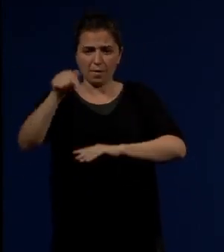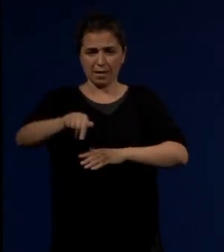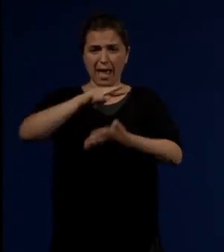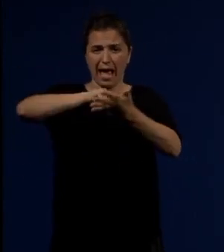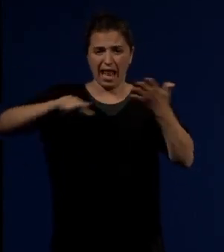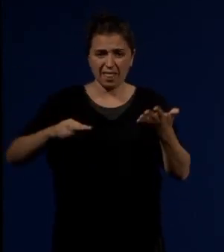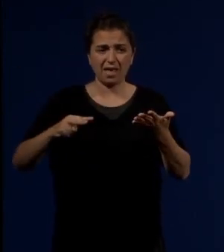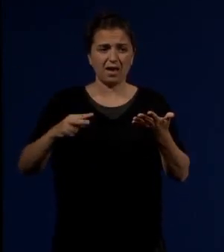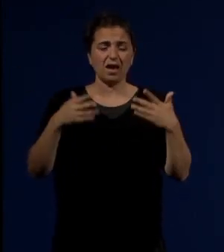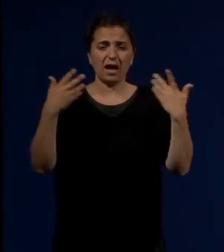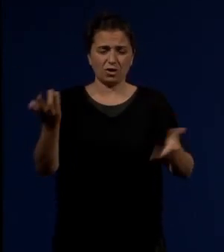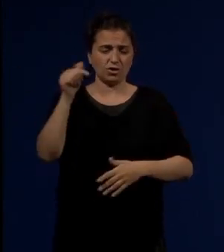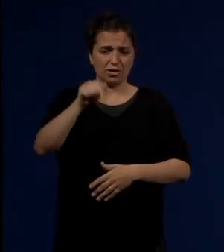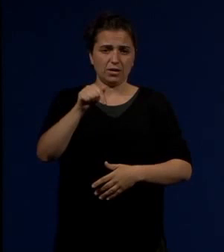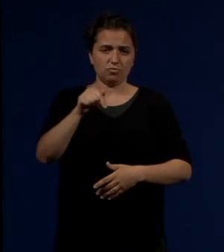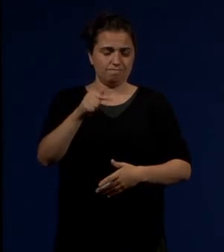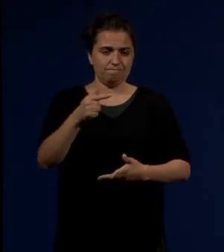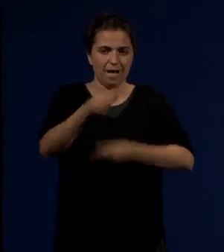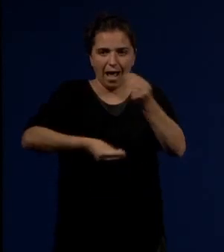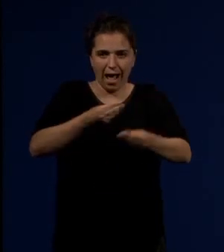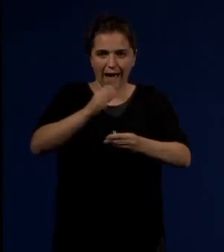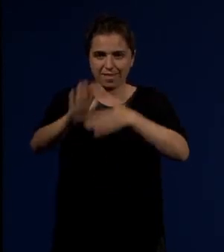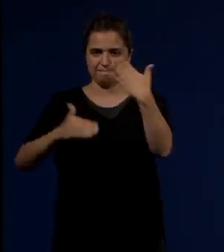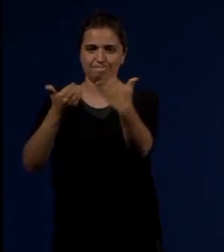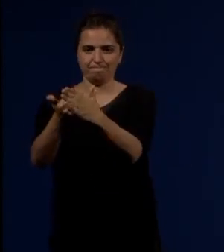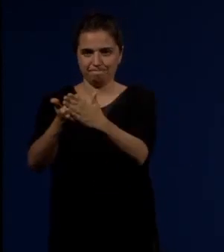E iso foi o que nos negaron hasta ahora.